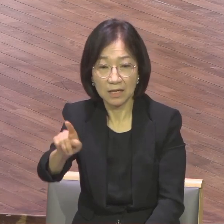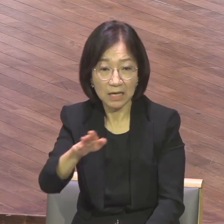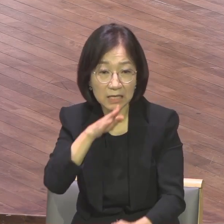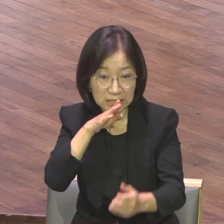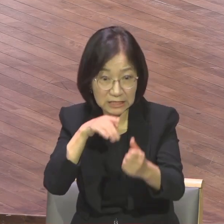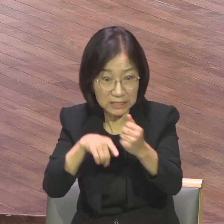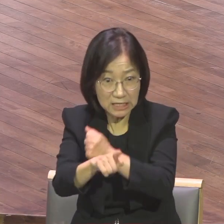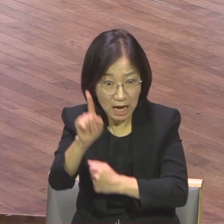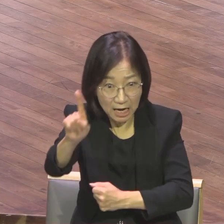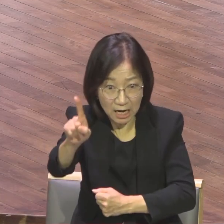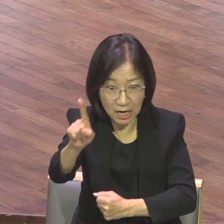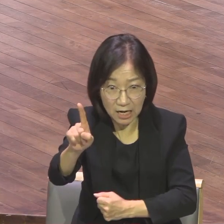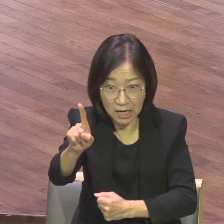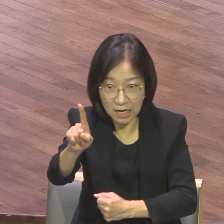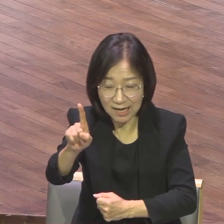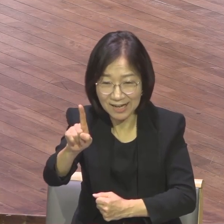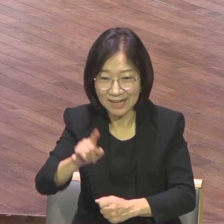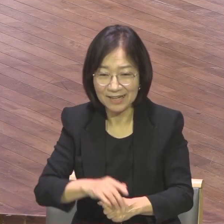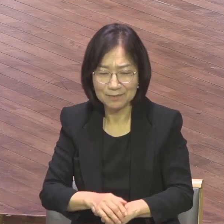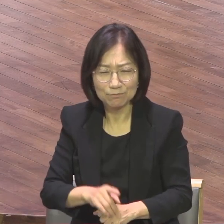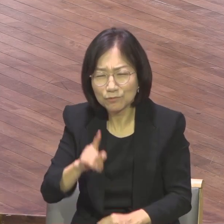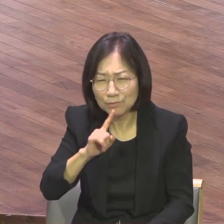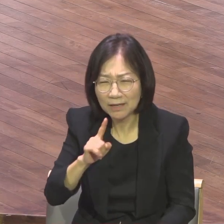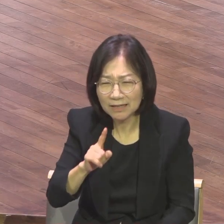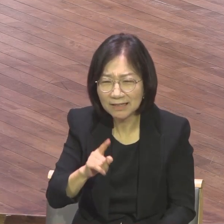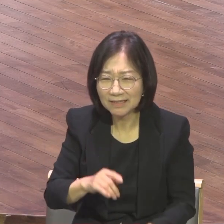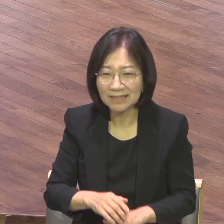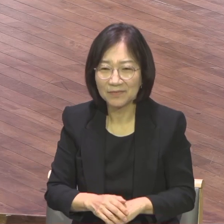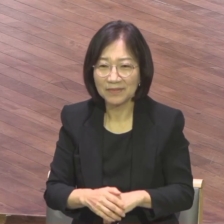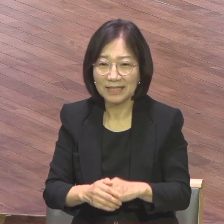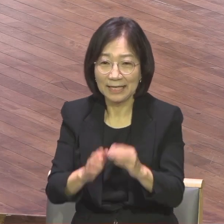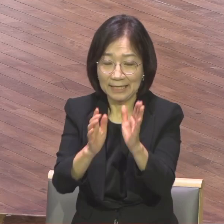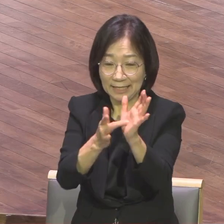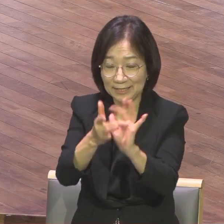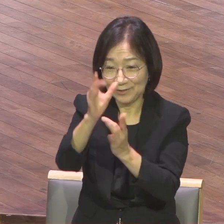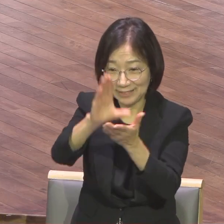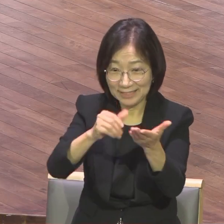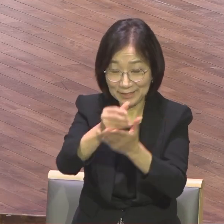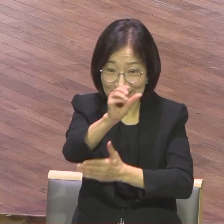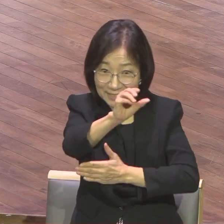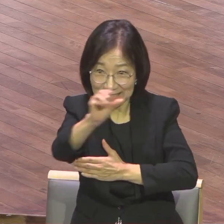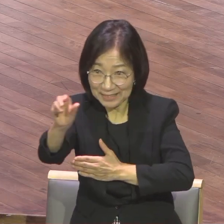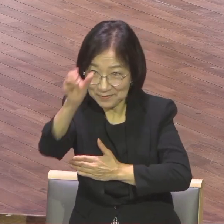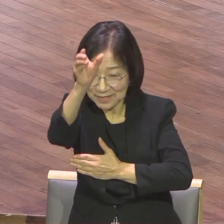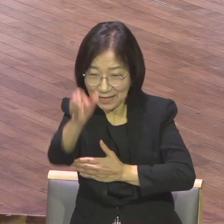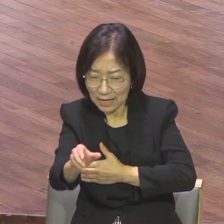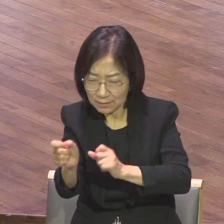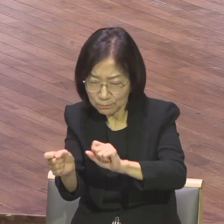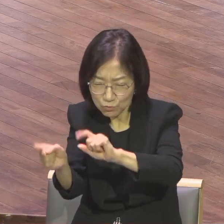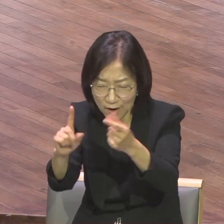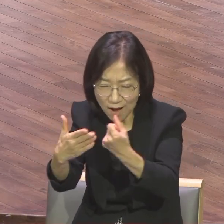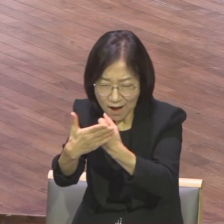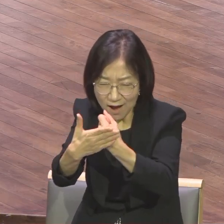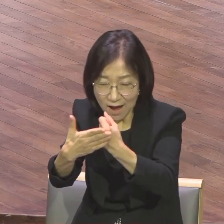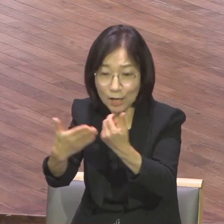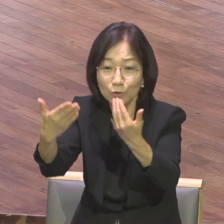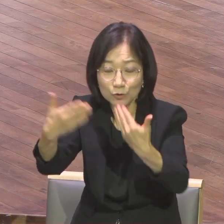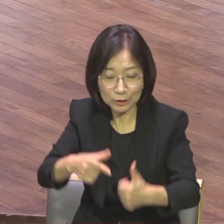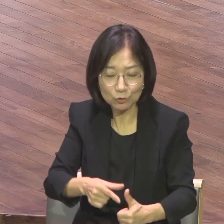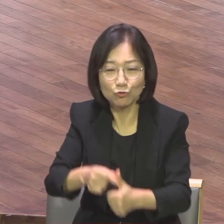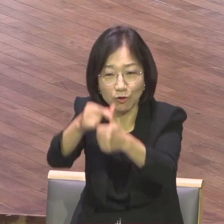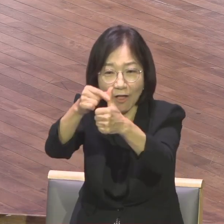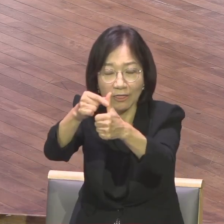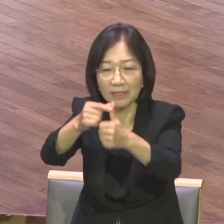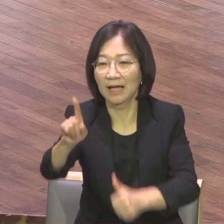중요한 말입니다. 무슨 말이에요? 예수 그리스도의 십자가와 부활을 통해 주어진 구원의 길 외에는